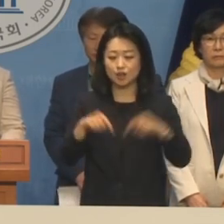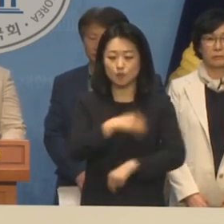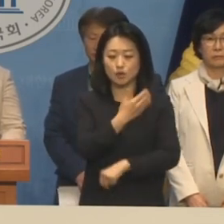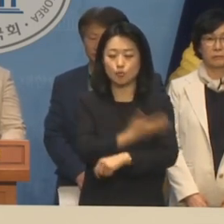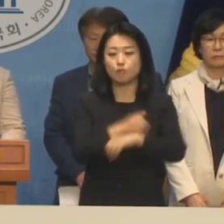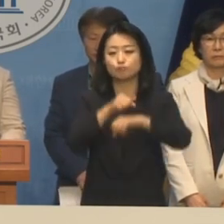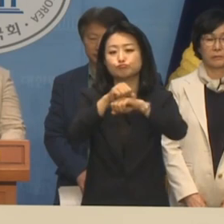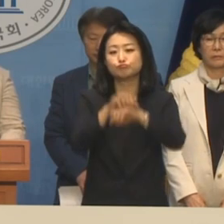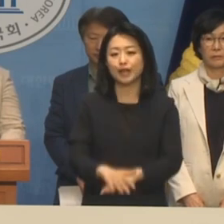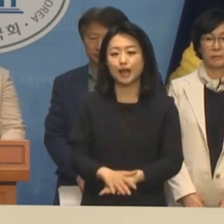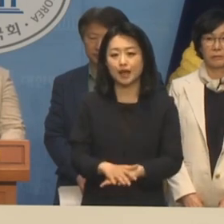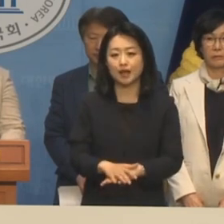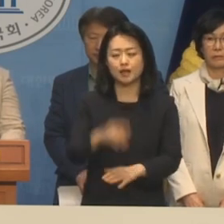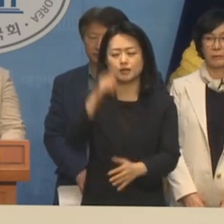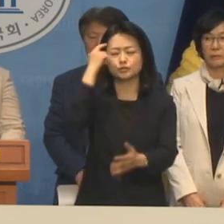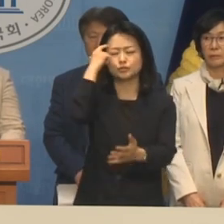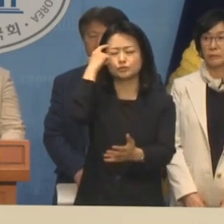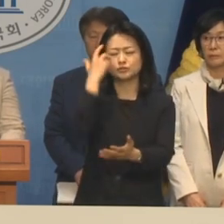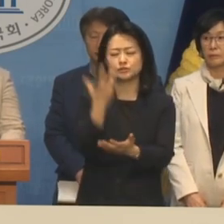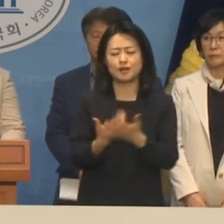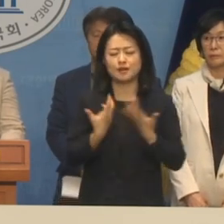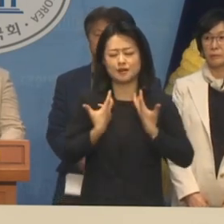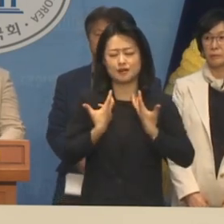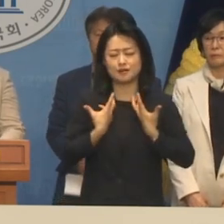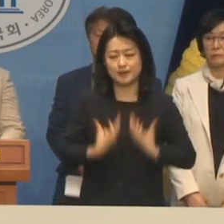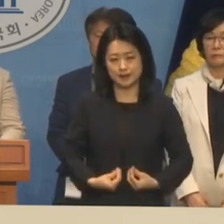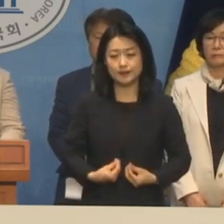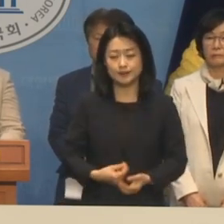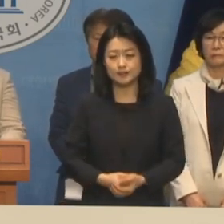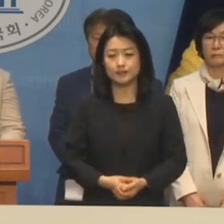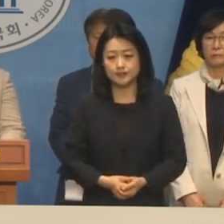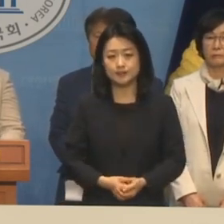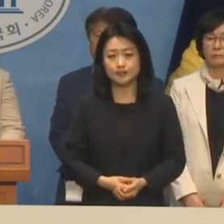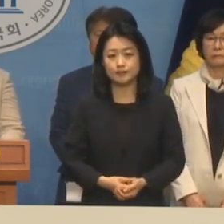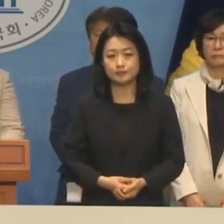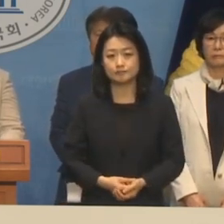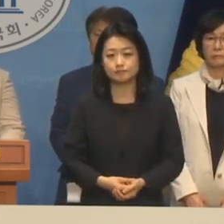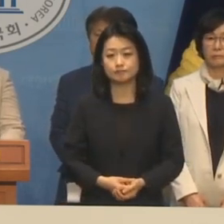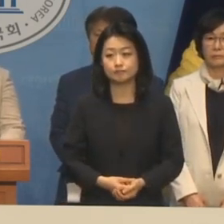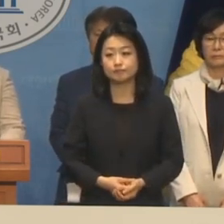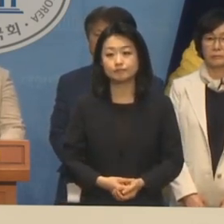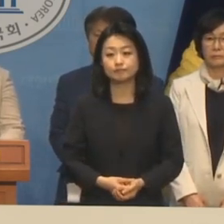무산되어 경악과 절망에 휩싸였다.